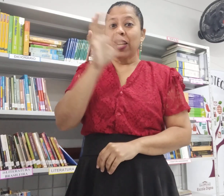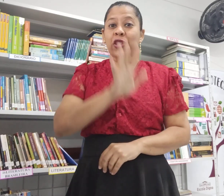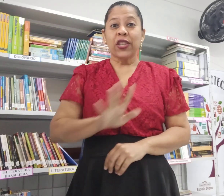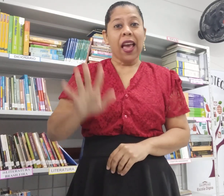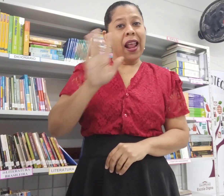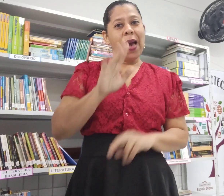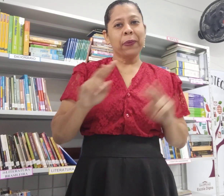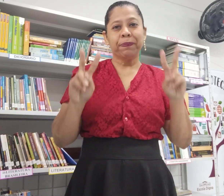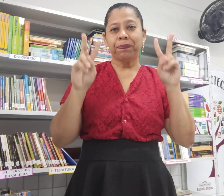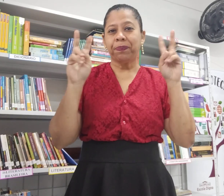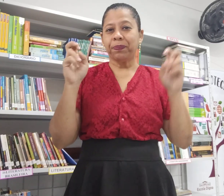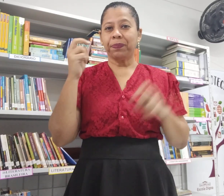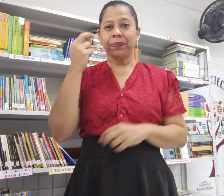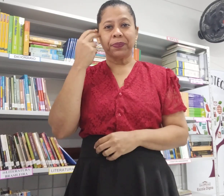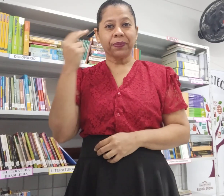história da educação dos surdos no mundo.